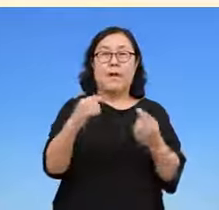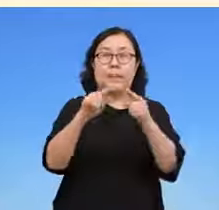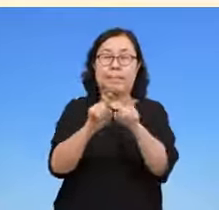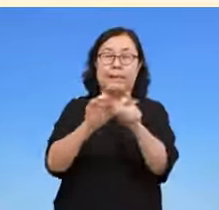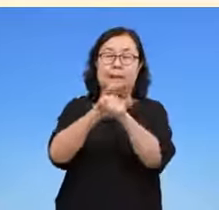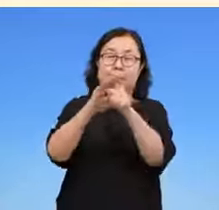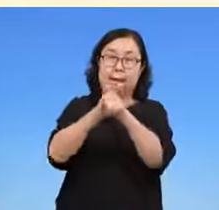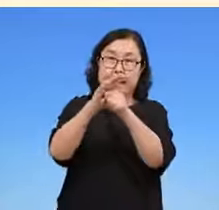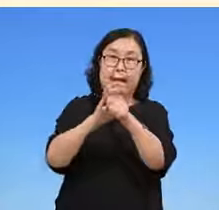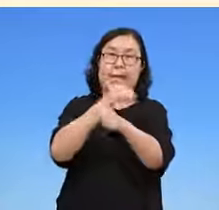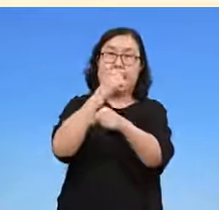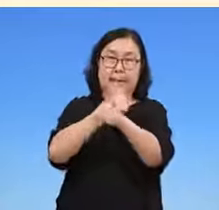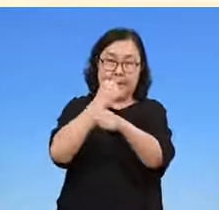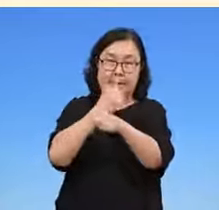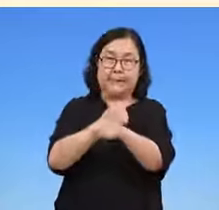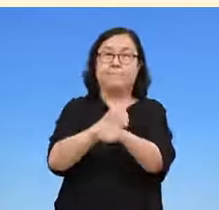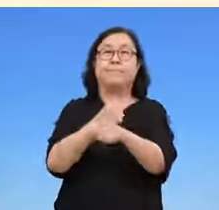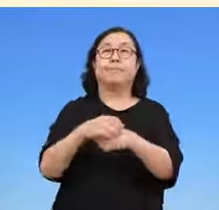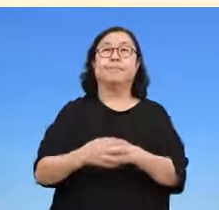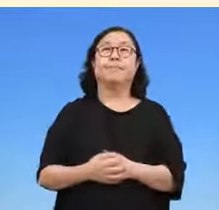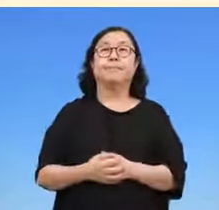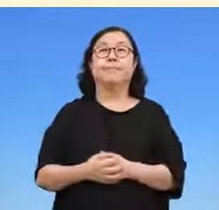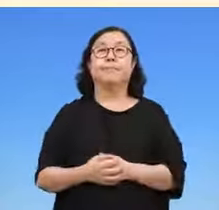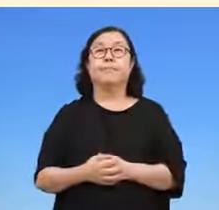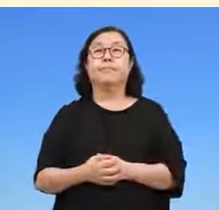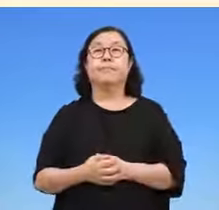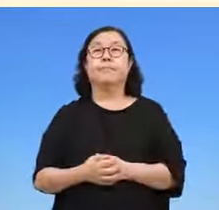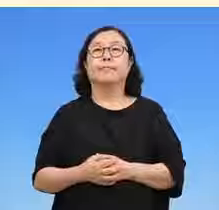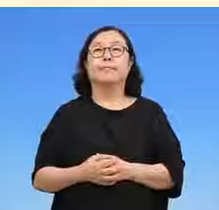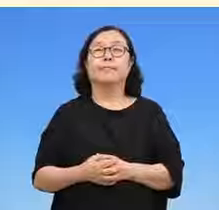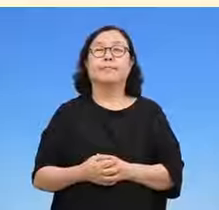우리 함께 사랑하기.